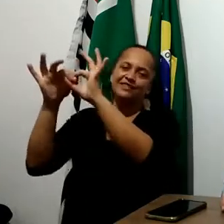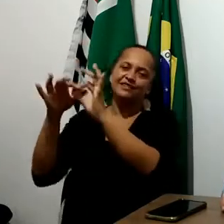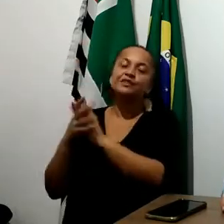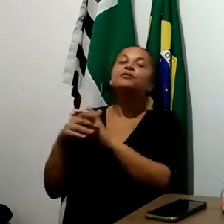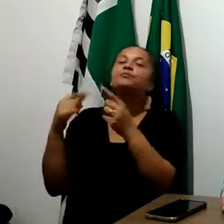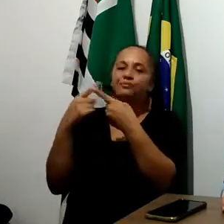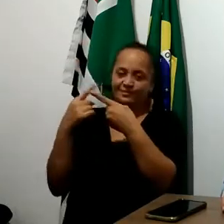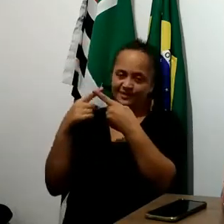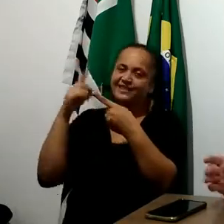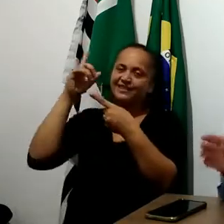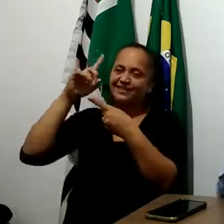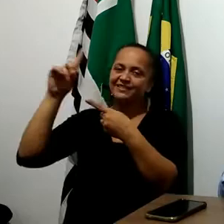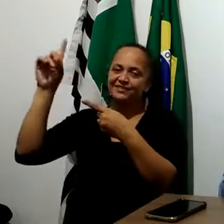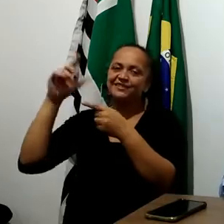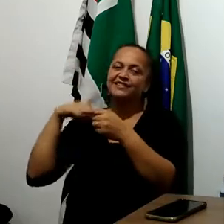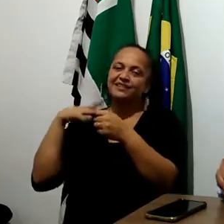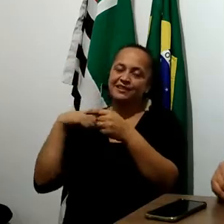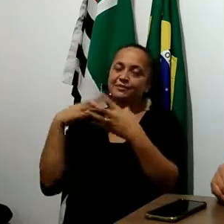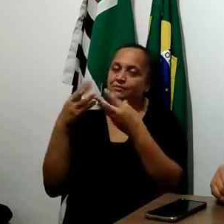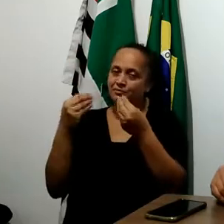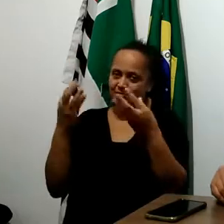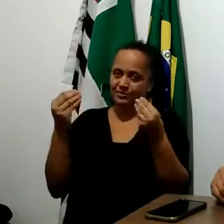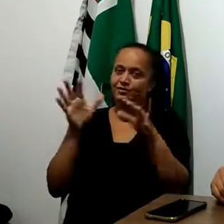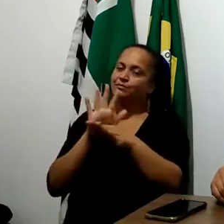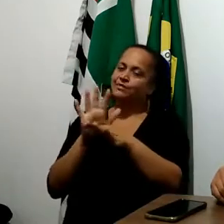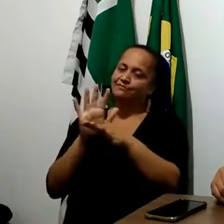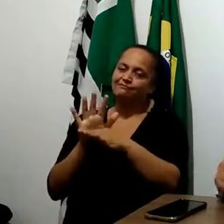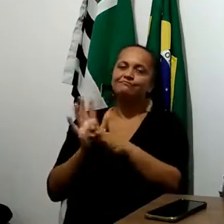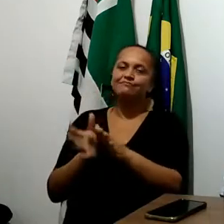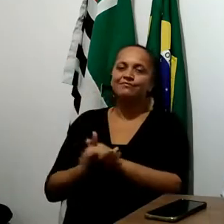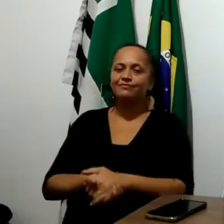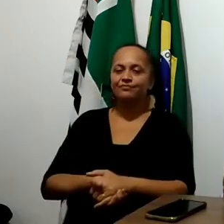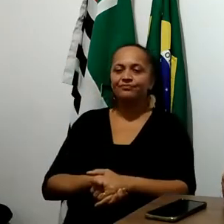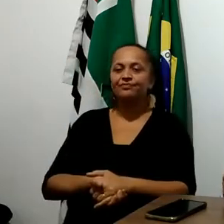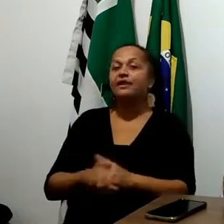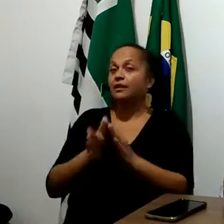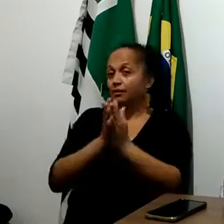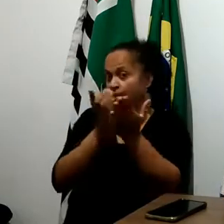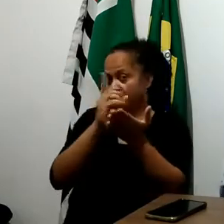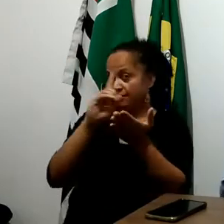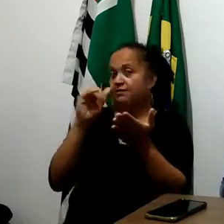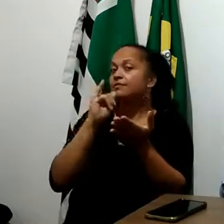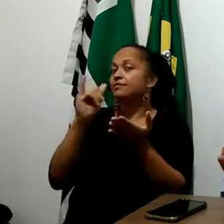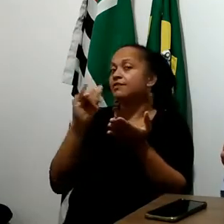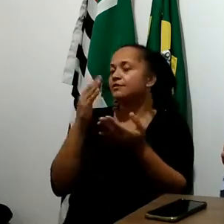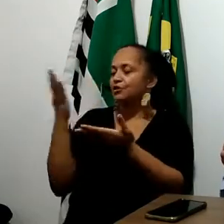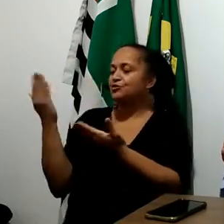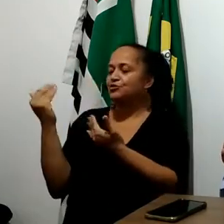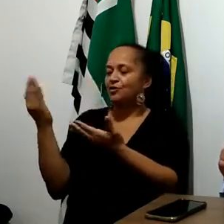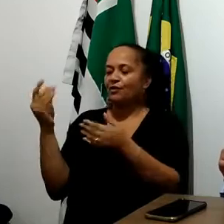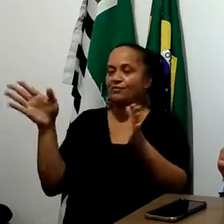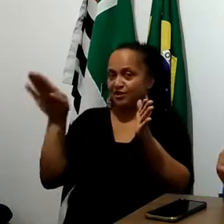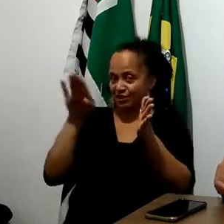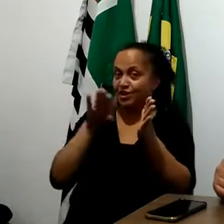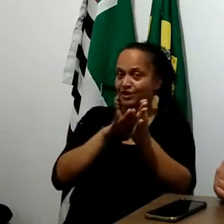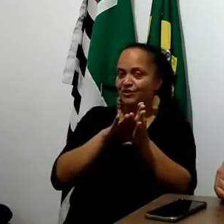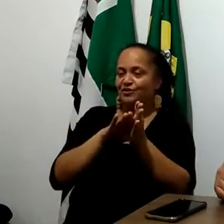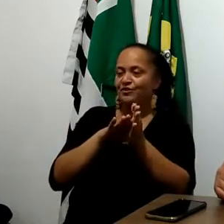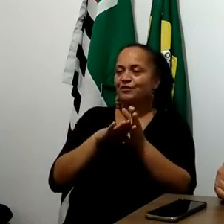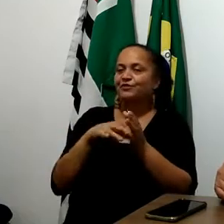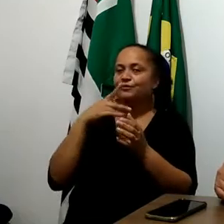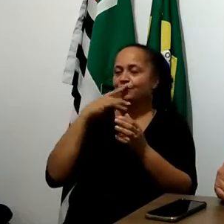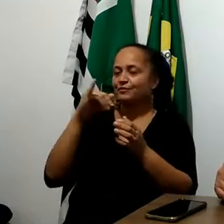para dar. A Bíblia diz que quando aquele jovem chegou lá, o pai dele colocou no dedo dele um